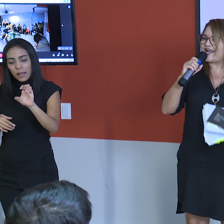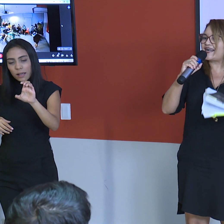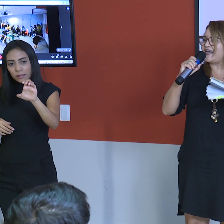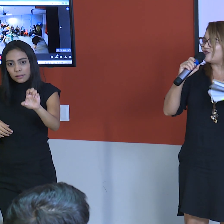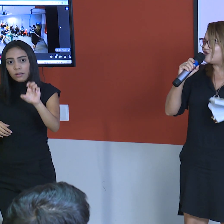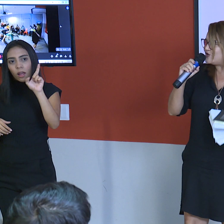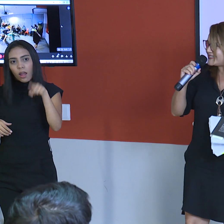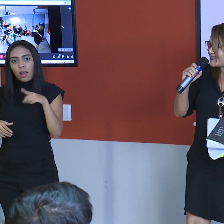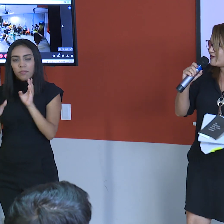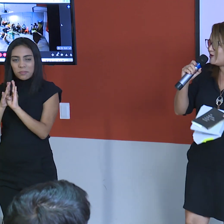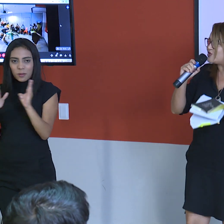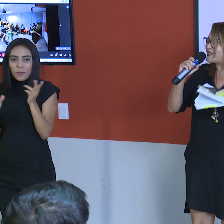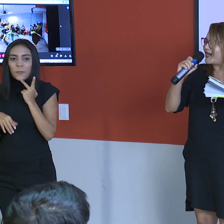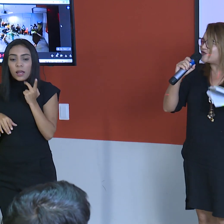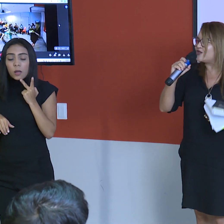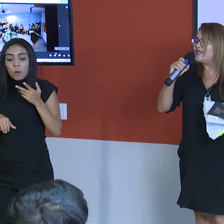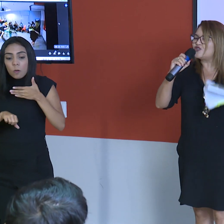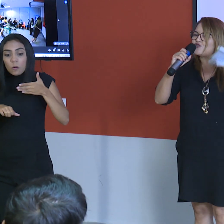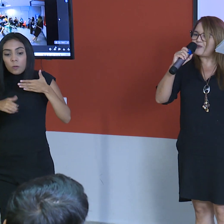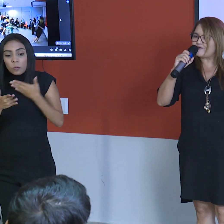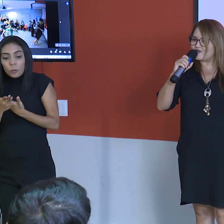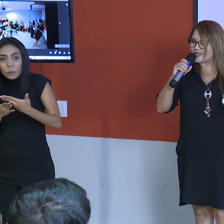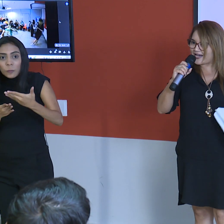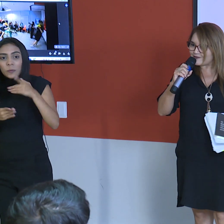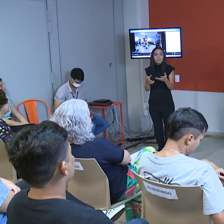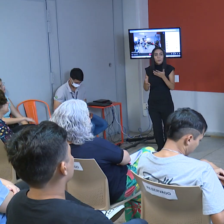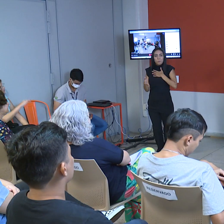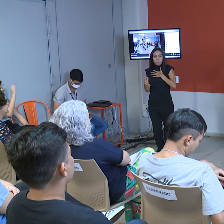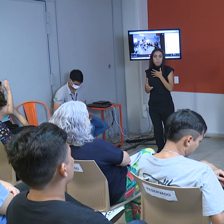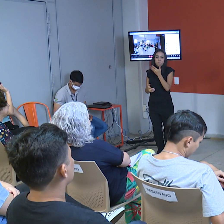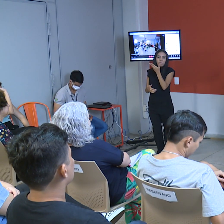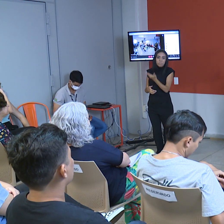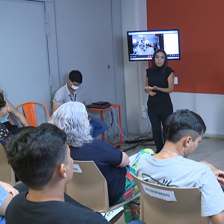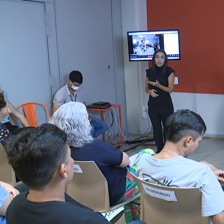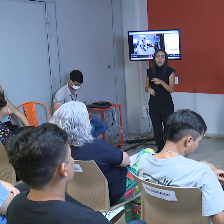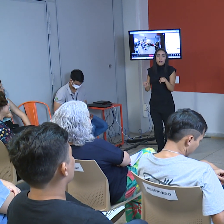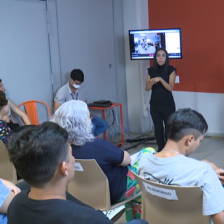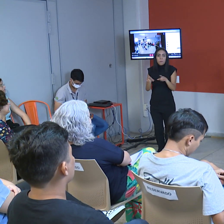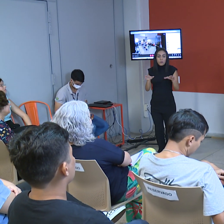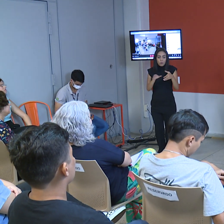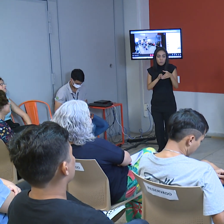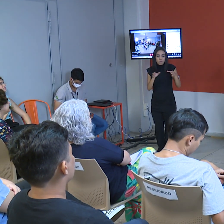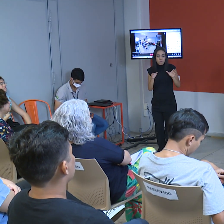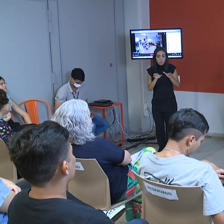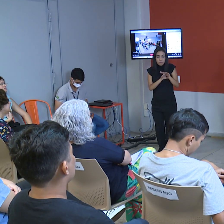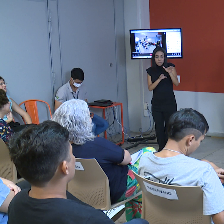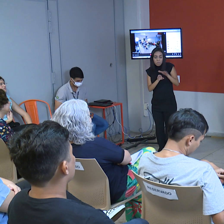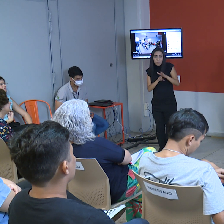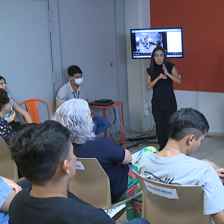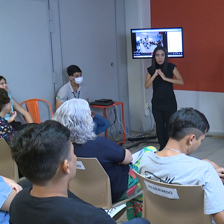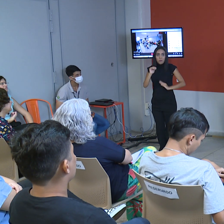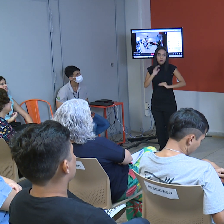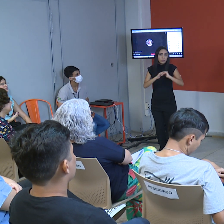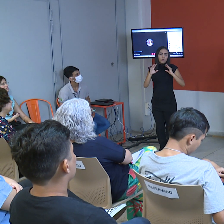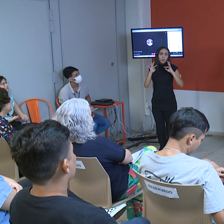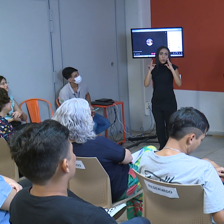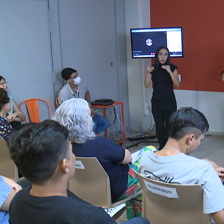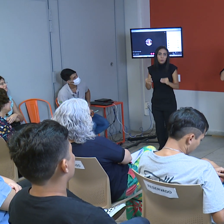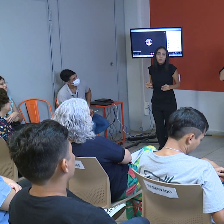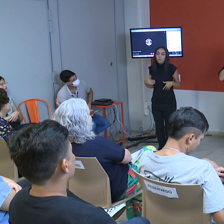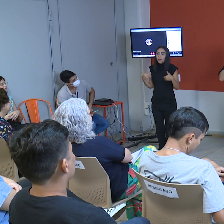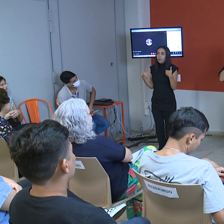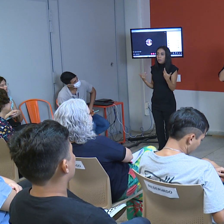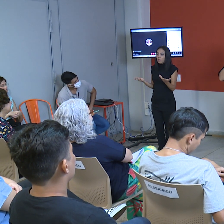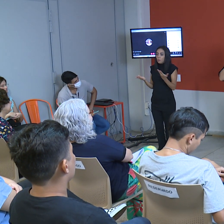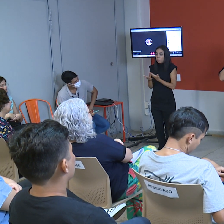editorial e até a cultura alimentar isso só para citar alguns o salão do professor por exemplo vai focar em